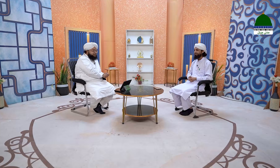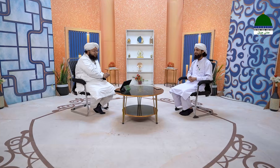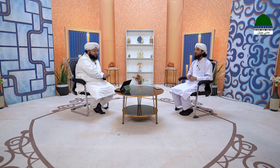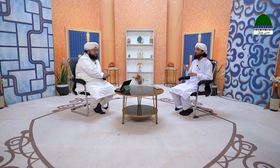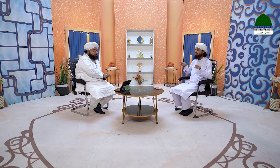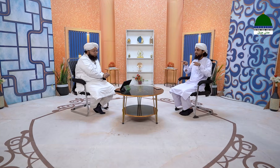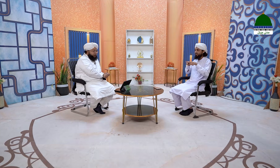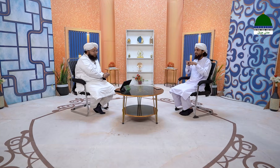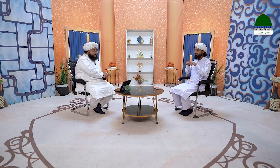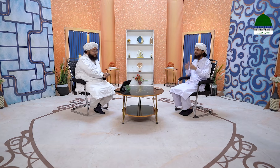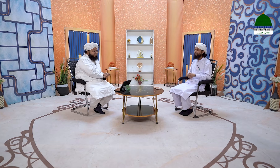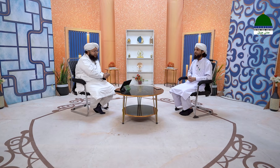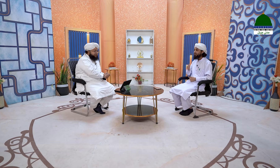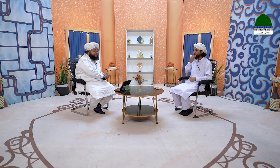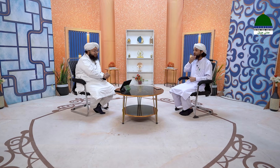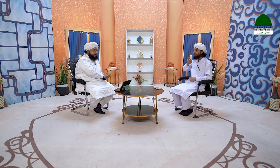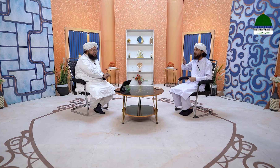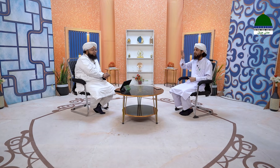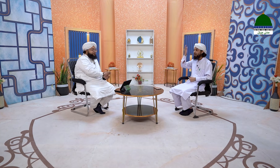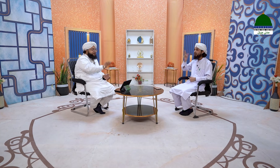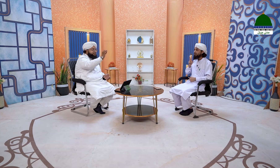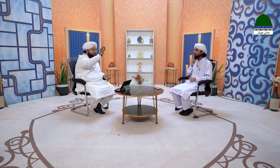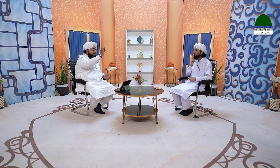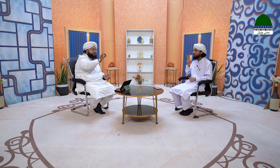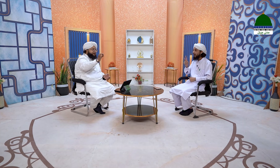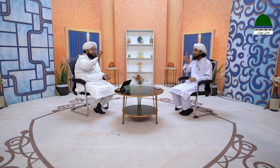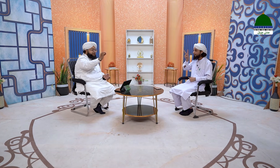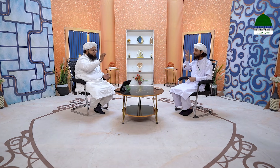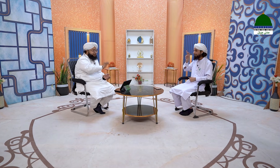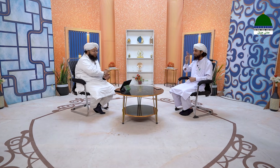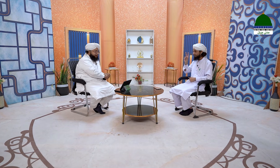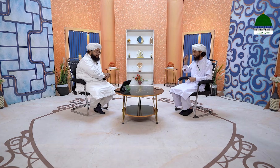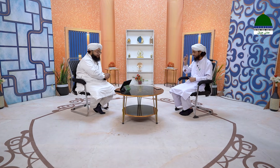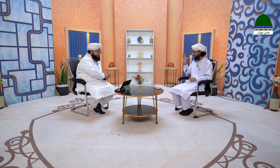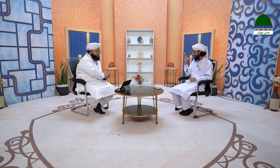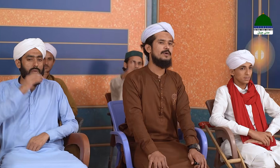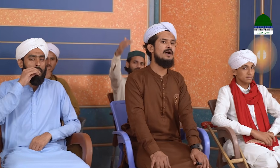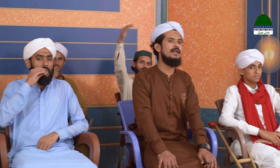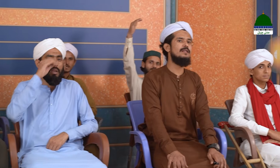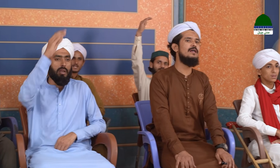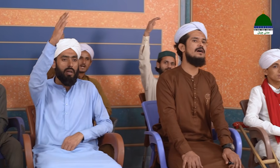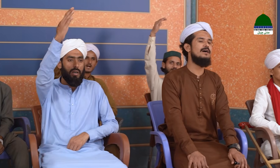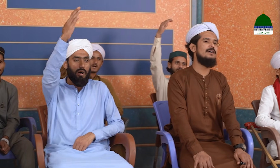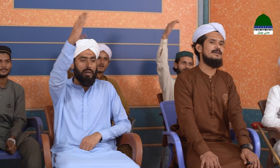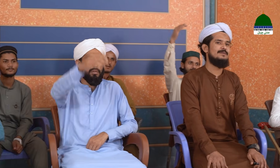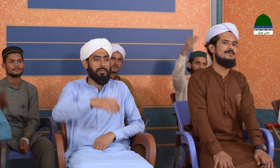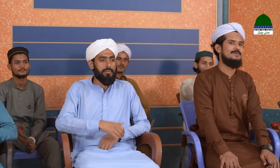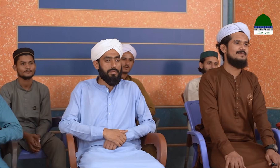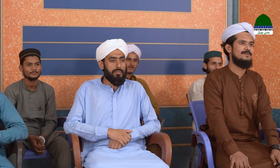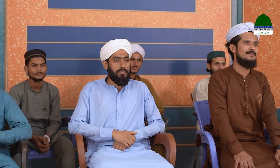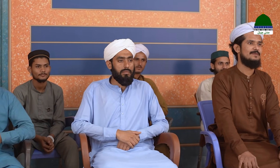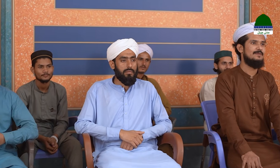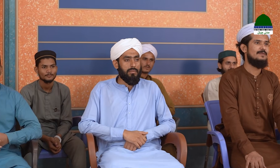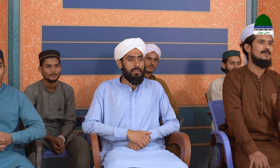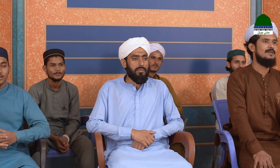اور ساتھ ساتھ سبحان اللہ کہنے سے 20 نیکیاں لکھی جاتی ہیں اور